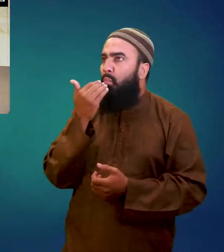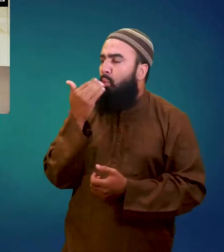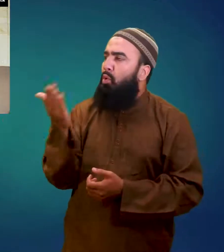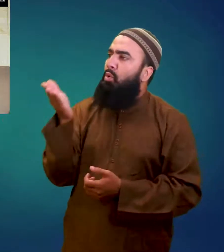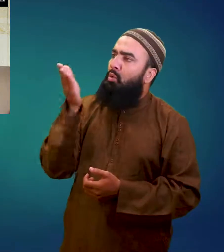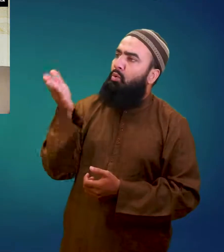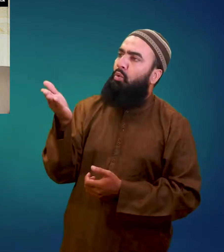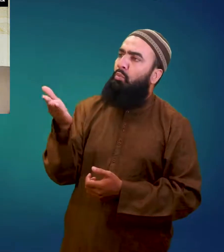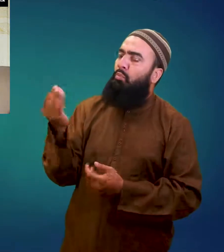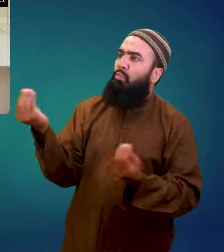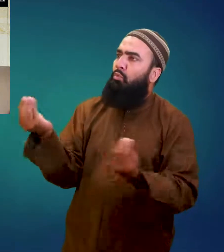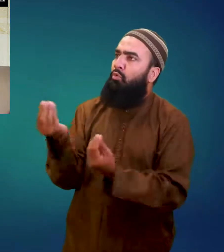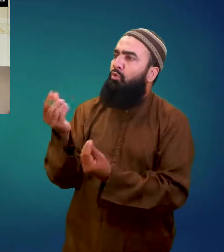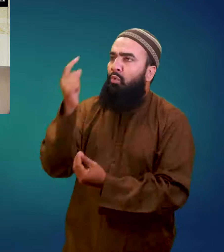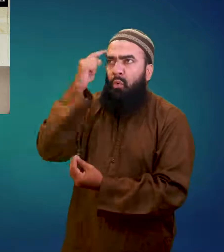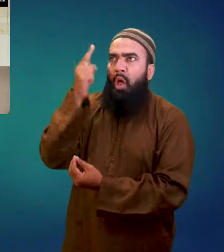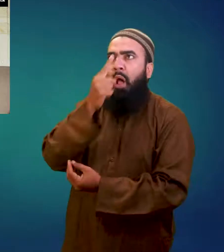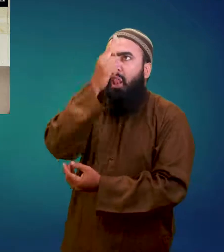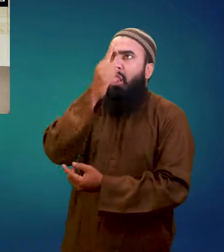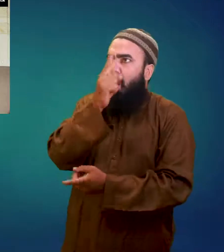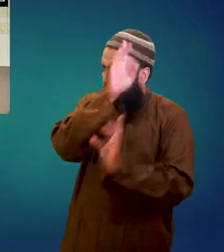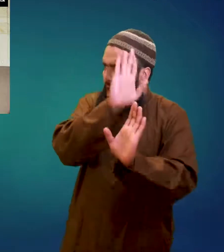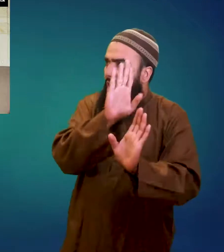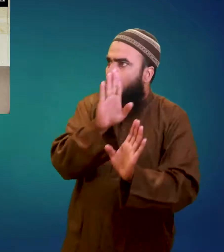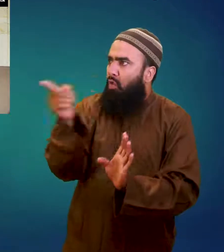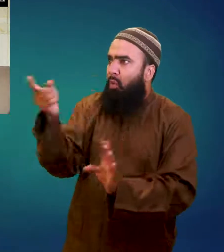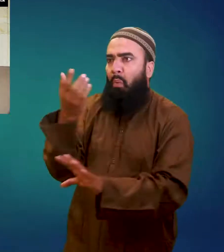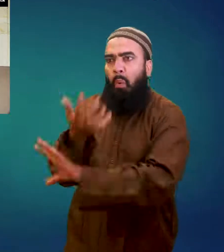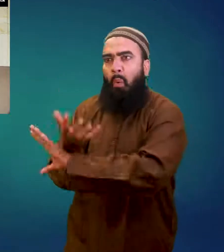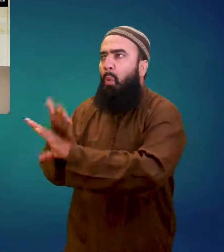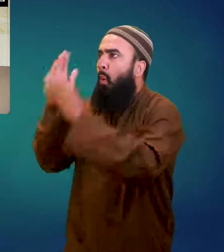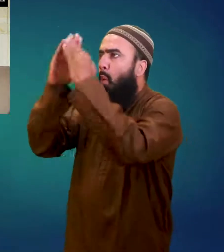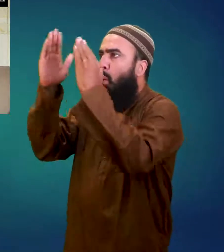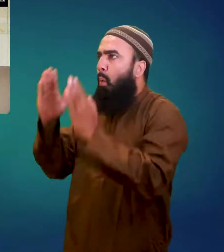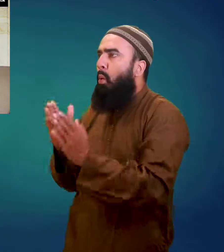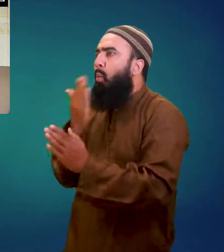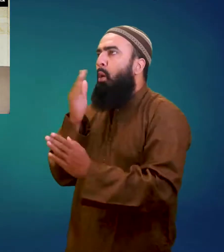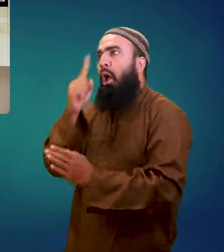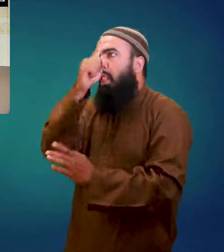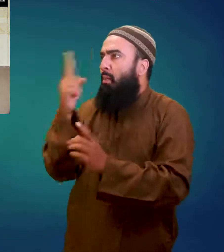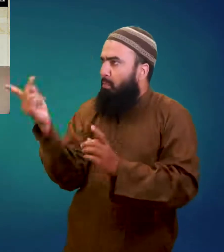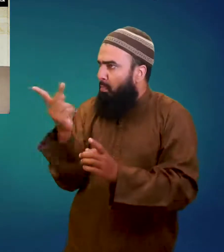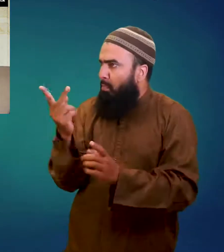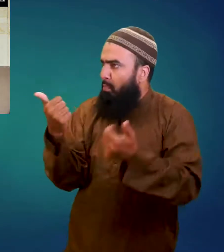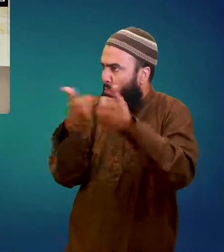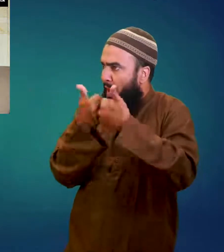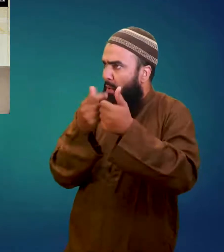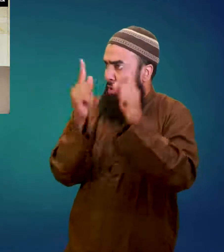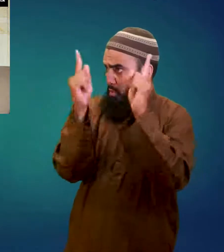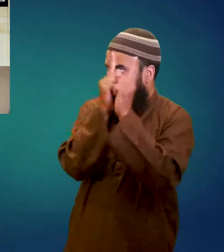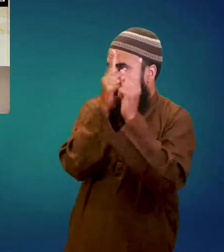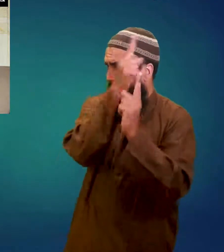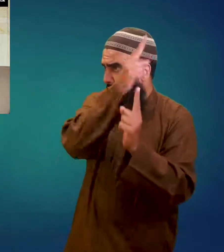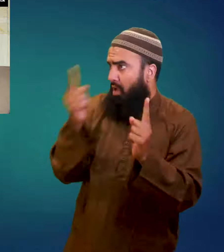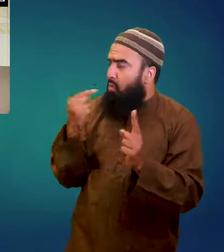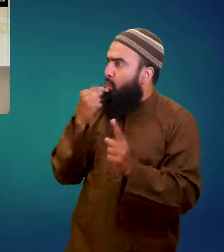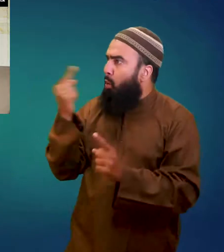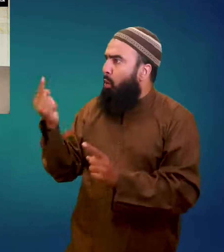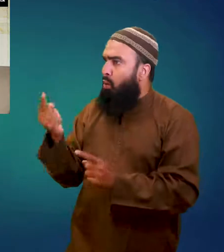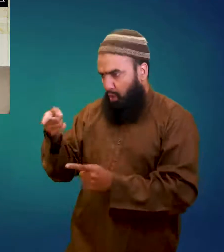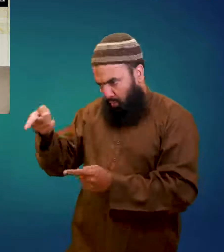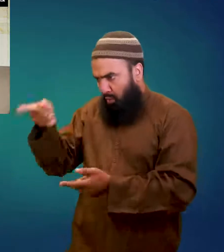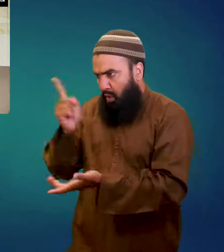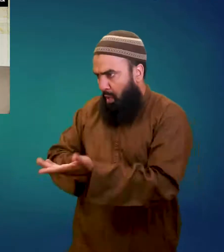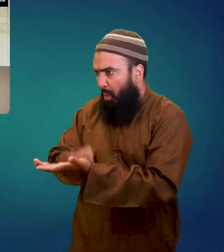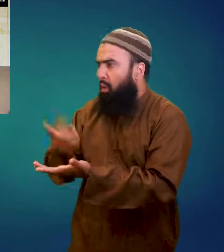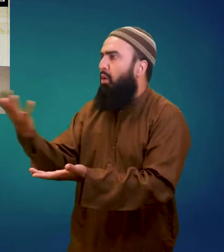یہ فرمایا گیا کہ تم اللہ کے ساتھ کسی اور کو شریک ٹھہراتے ہو تو اس دعوے پر کوئی اپنی دلیل پیش کرو،